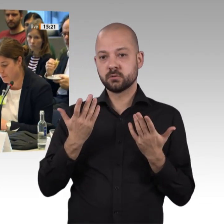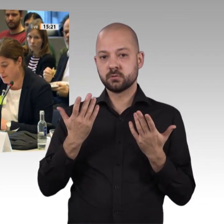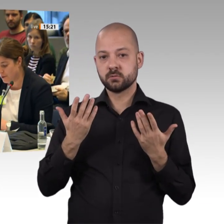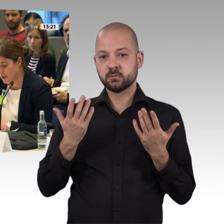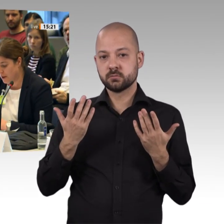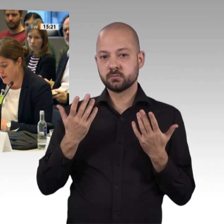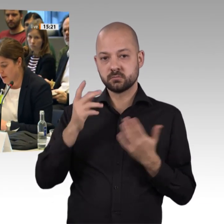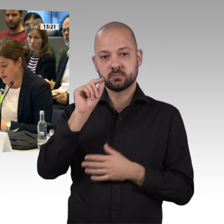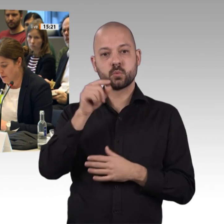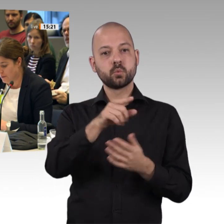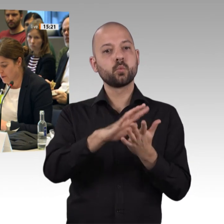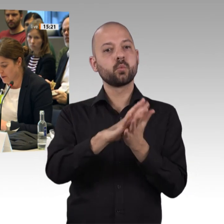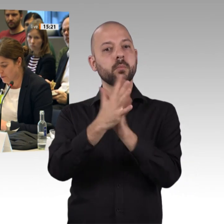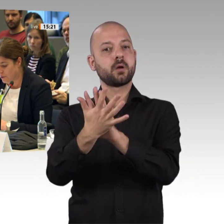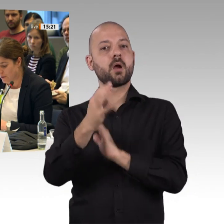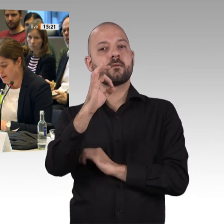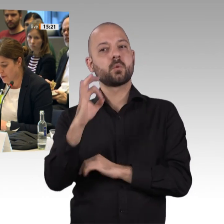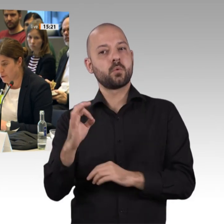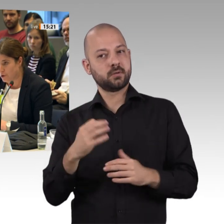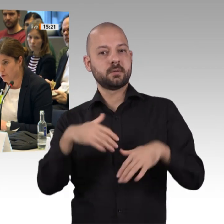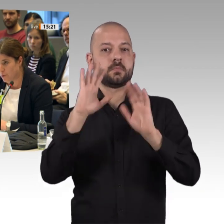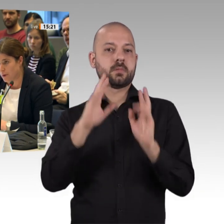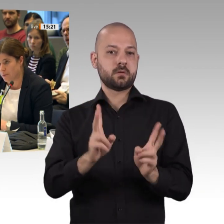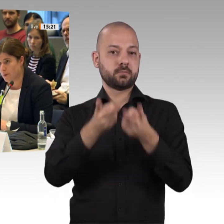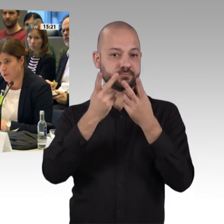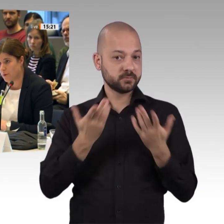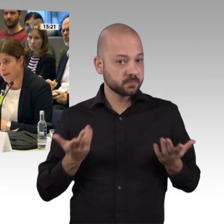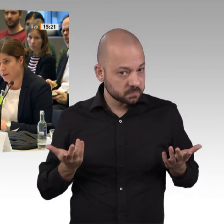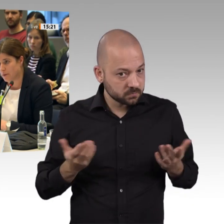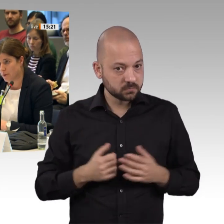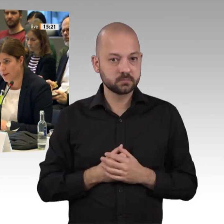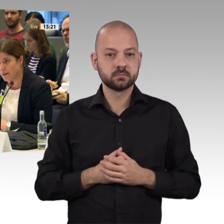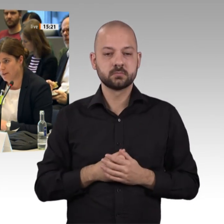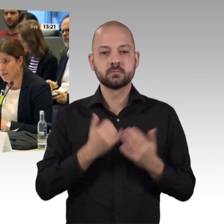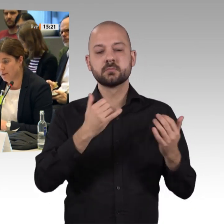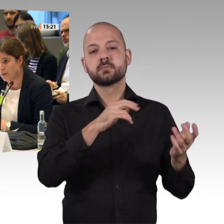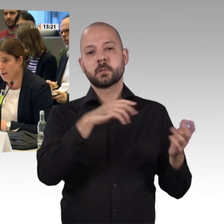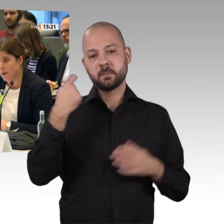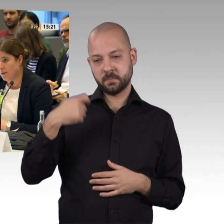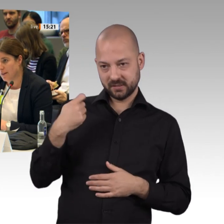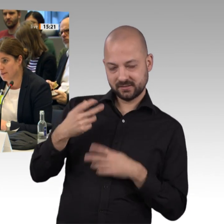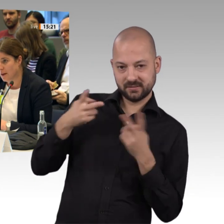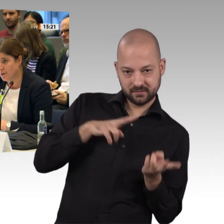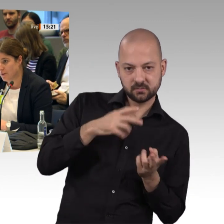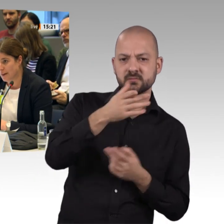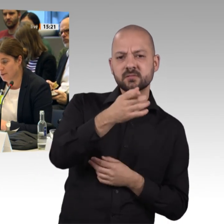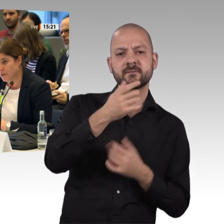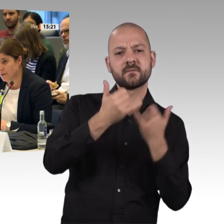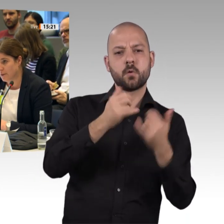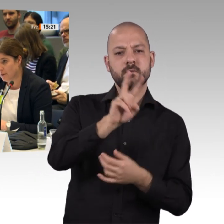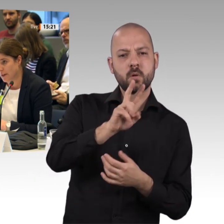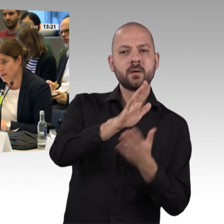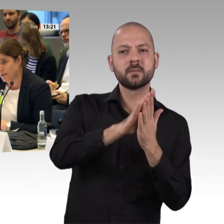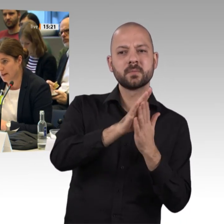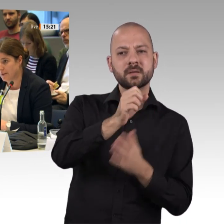für Ausbildung. Wir würden uns aber wünschen, um eben mehr Übergänge zu realisieren, dass es ausgeweitet